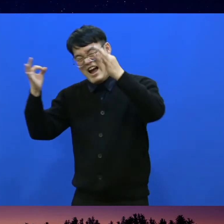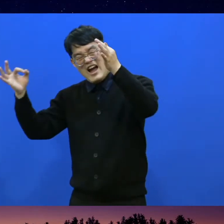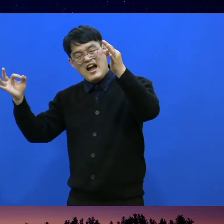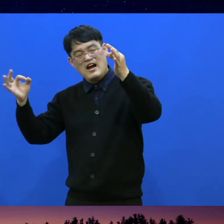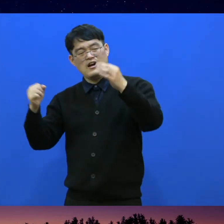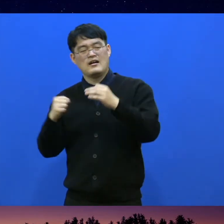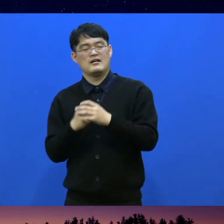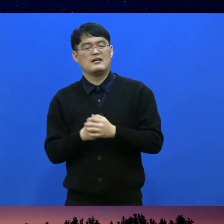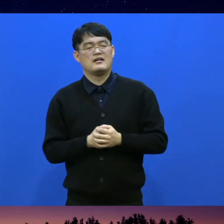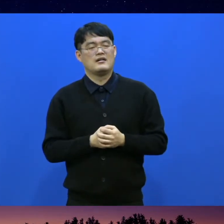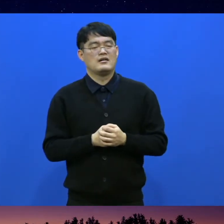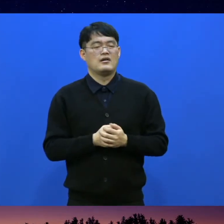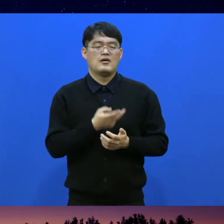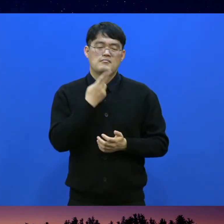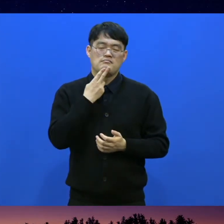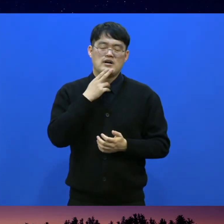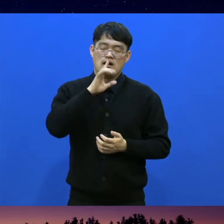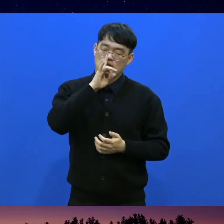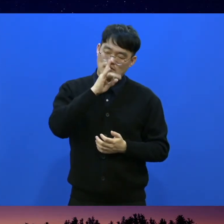그렇죠?